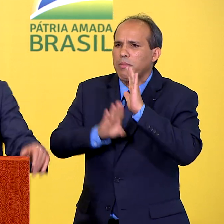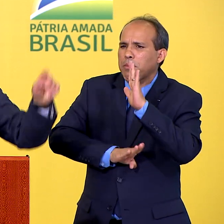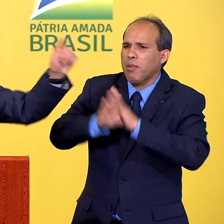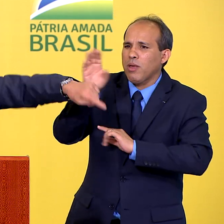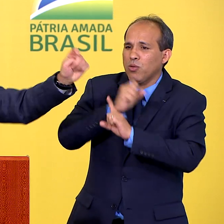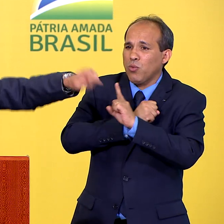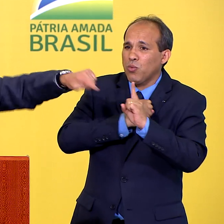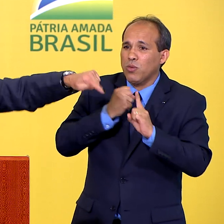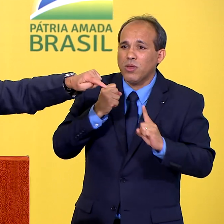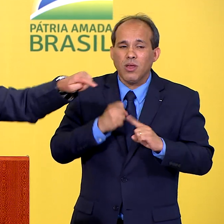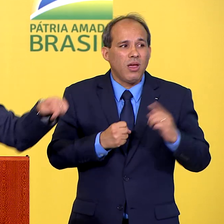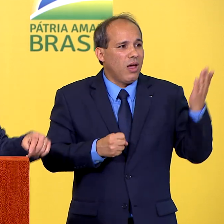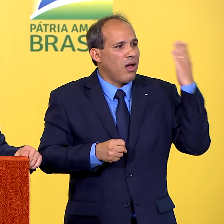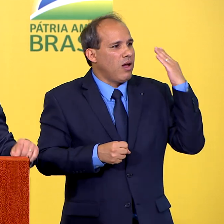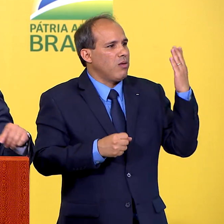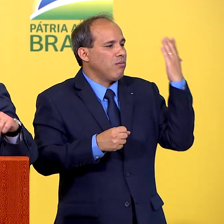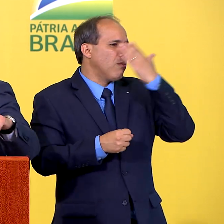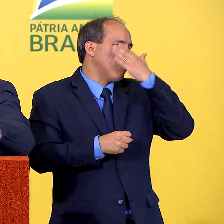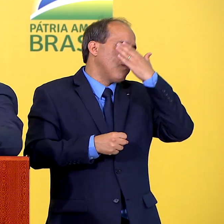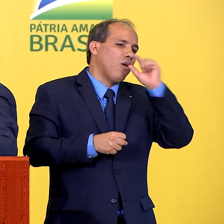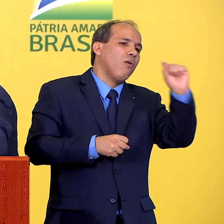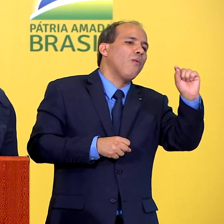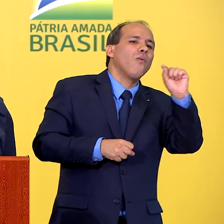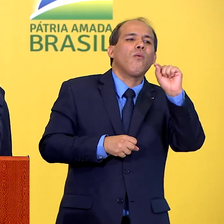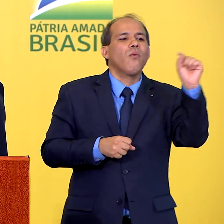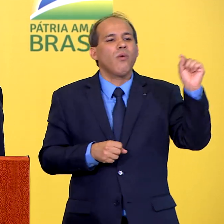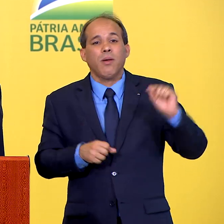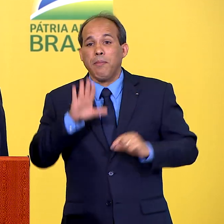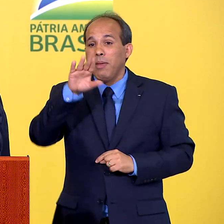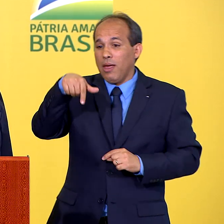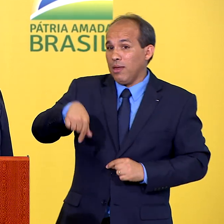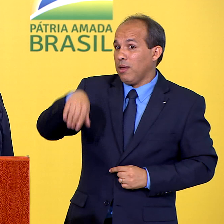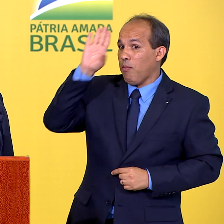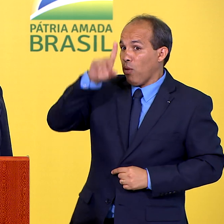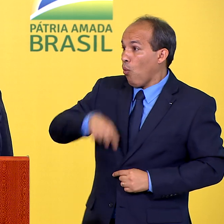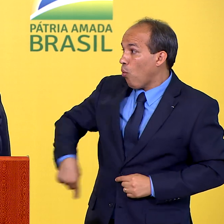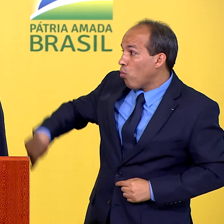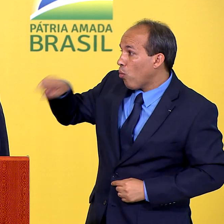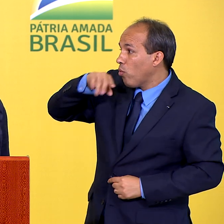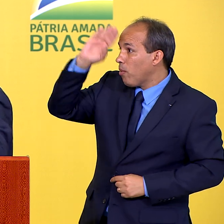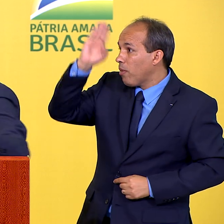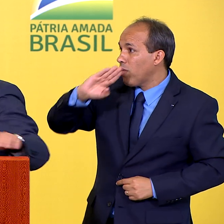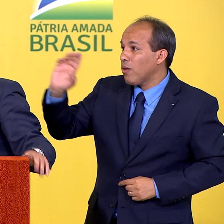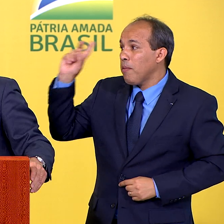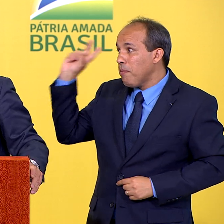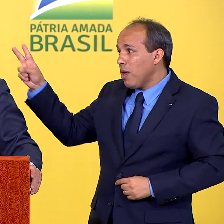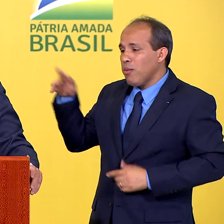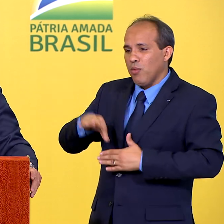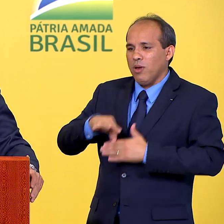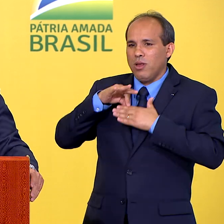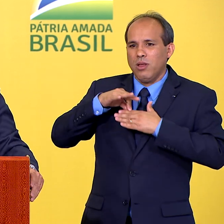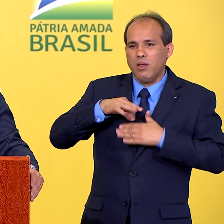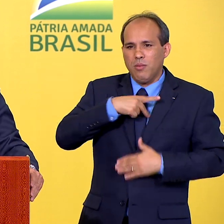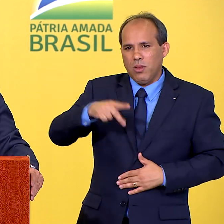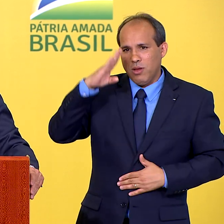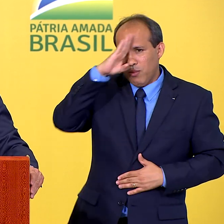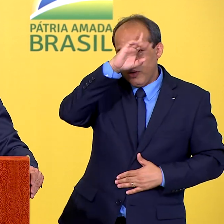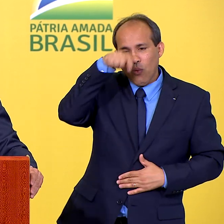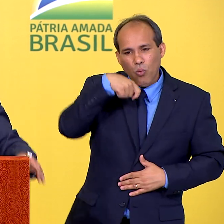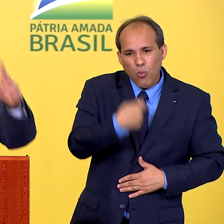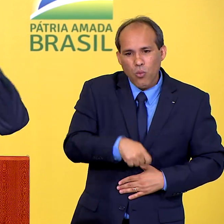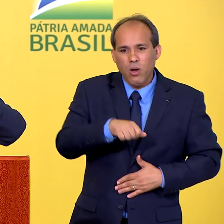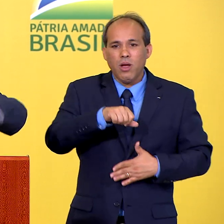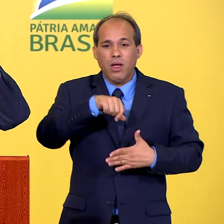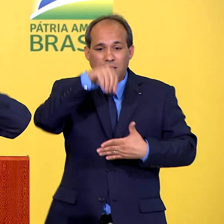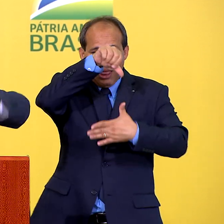social, que sai da informalidade, onde o Brasil, presidente, o nosso Brasil, liderado pelo senhor, é o país da América